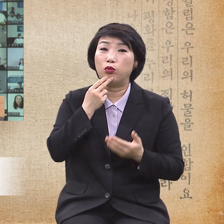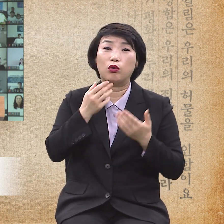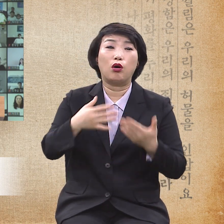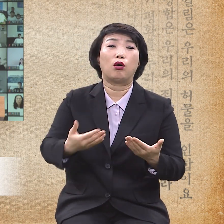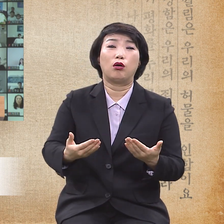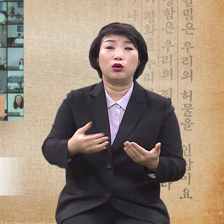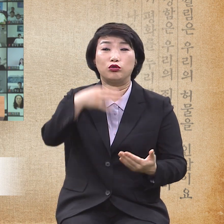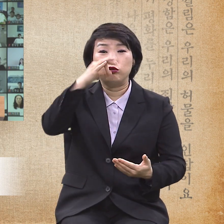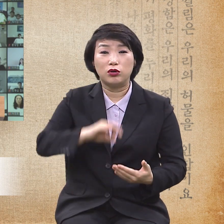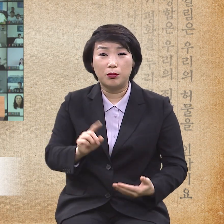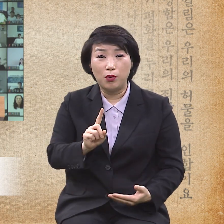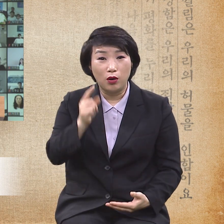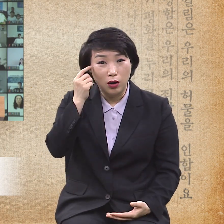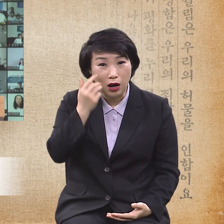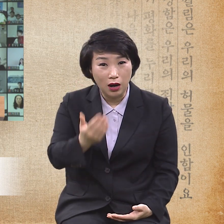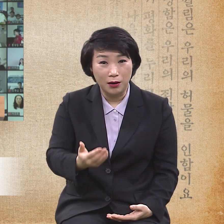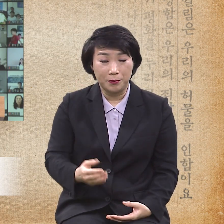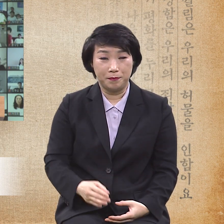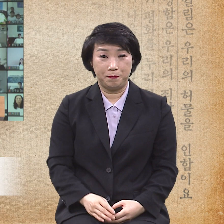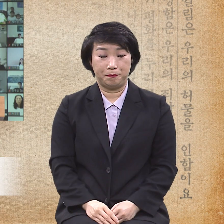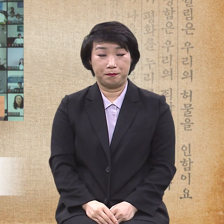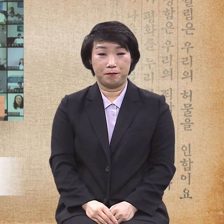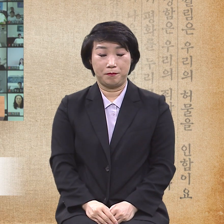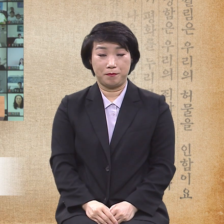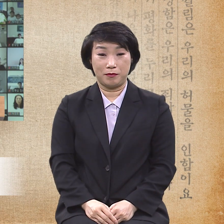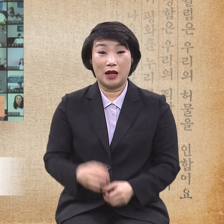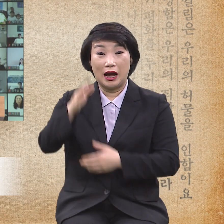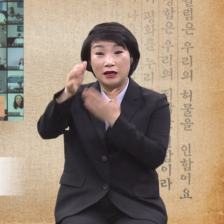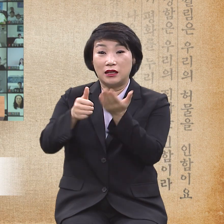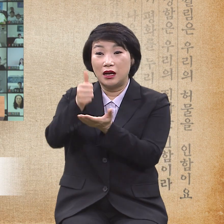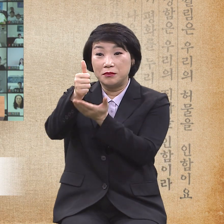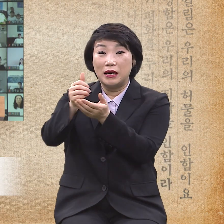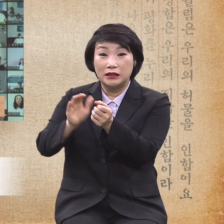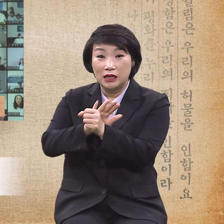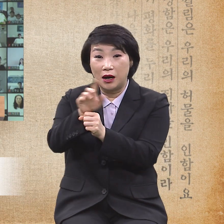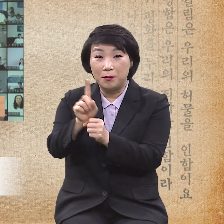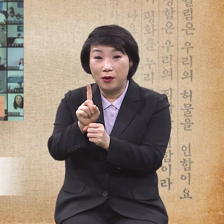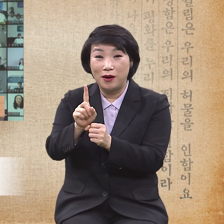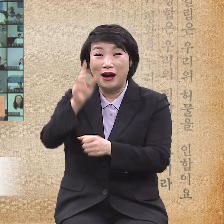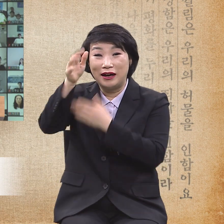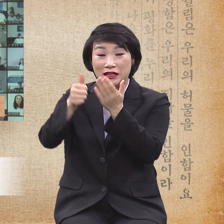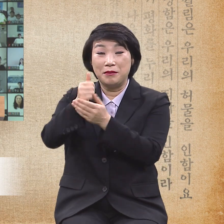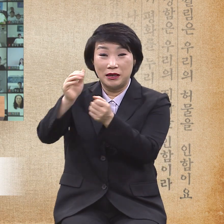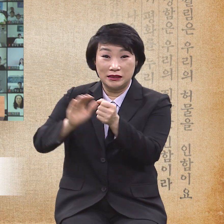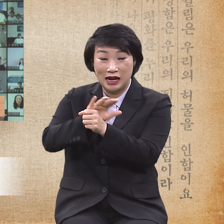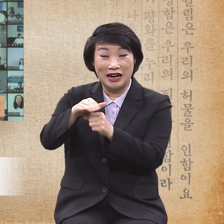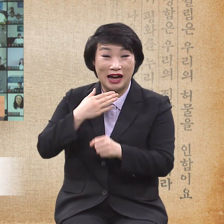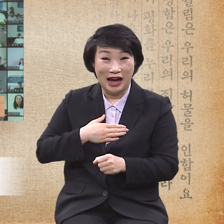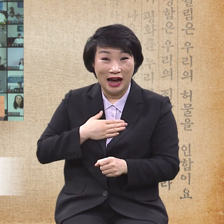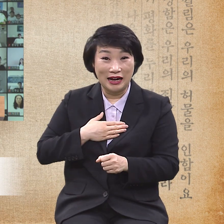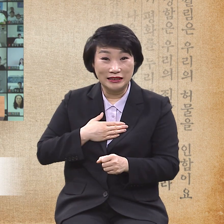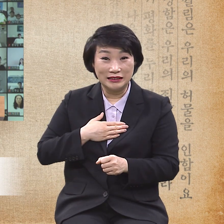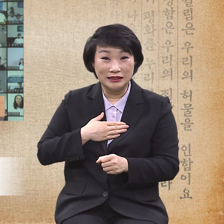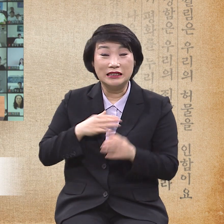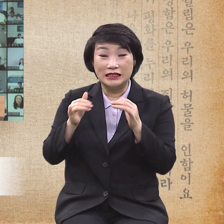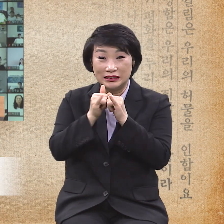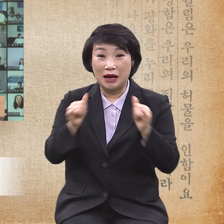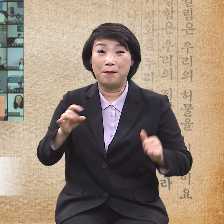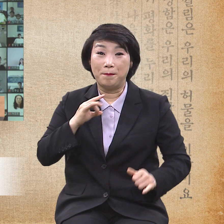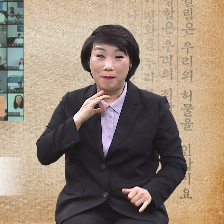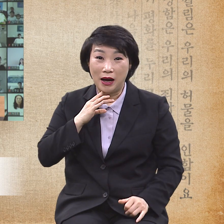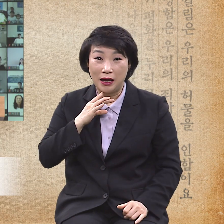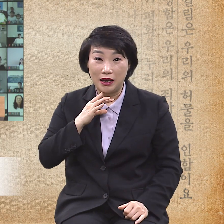가치가 있는가 잘 생각해 보세요. 하나님의 사랑은 하나님의 사랑을 아는